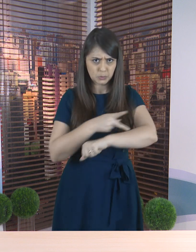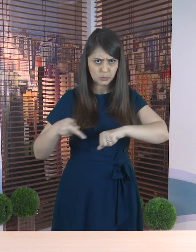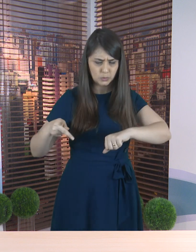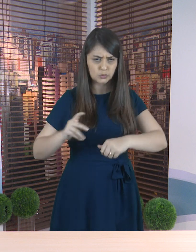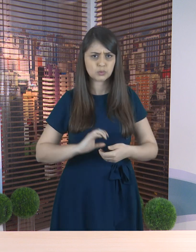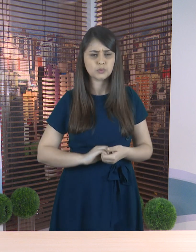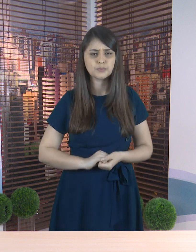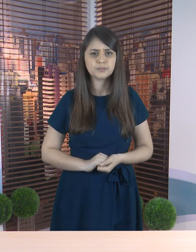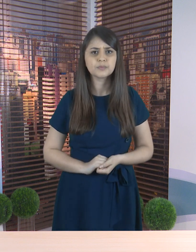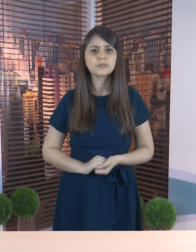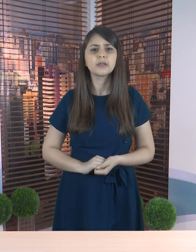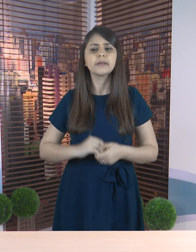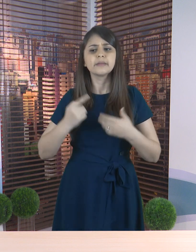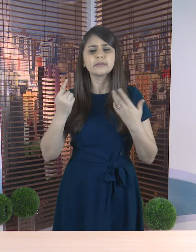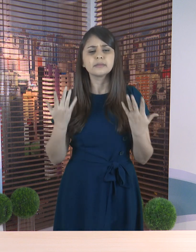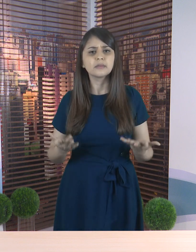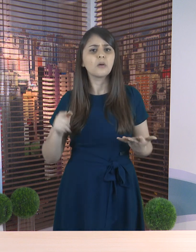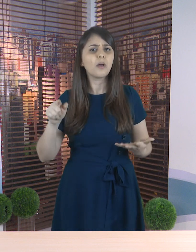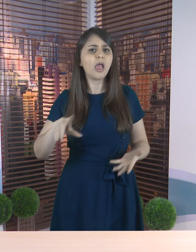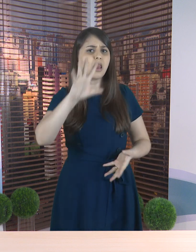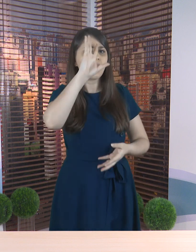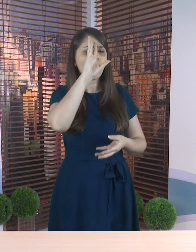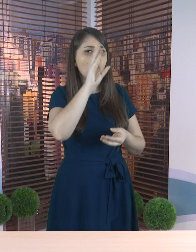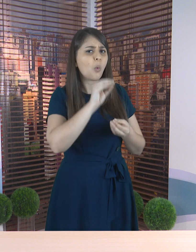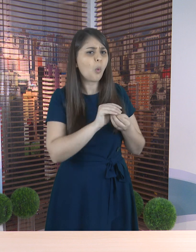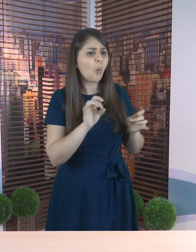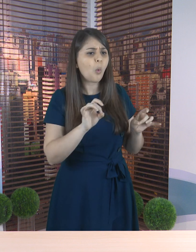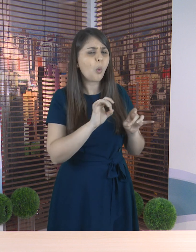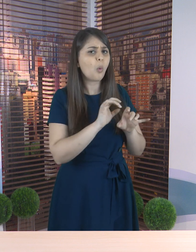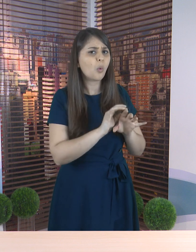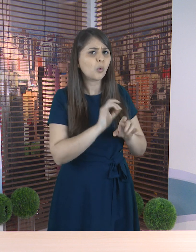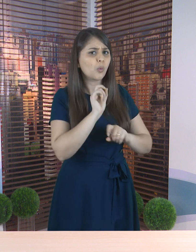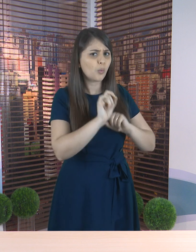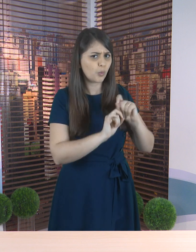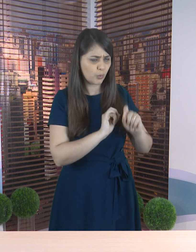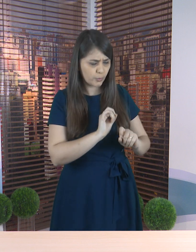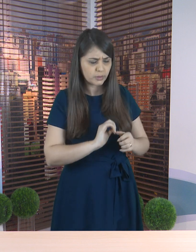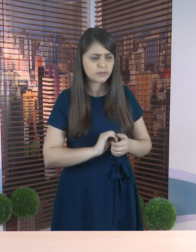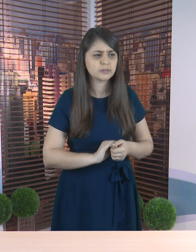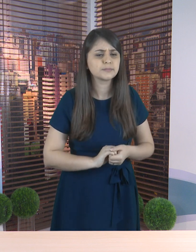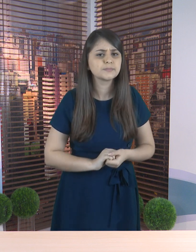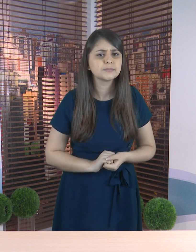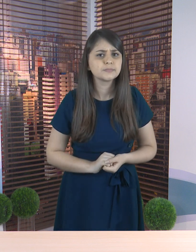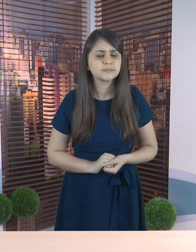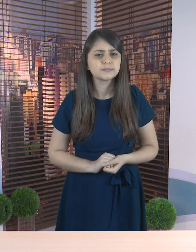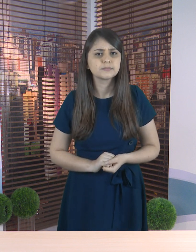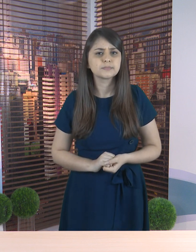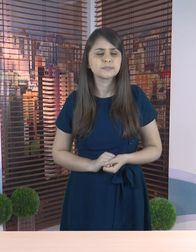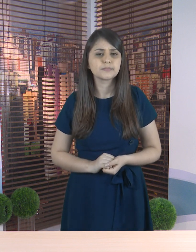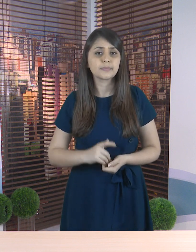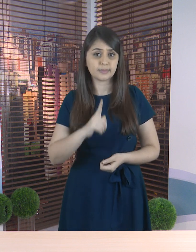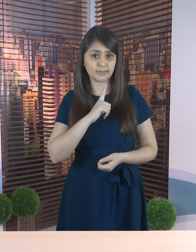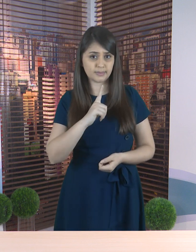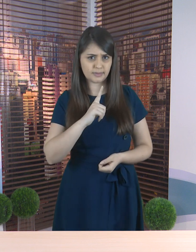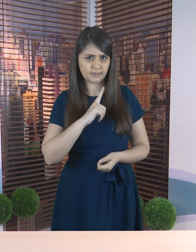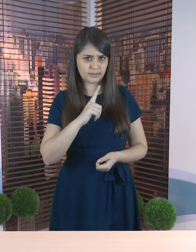à humildade e ao arrependimento. Zofar foi insensível até aqui, a ponto de